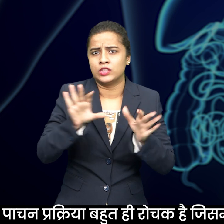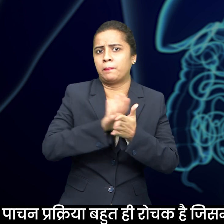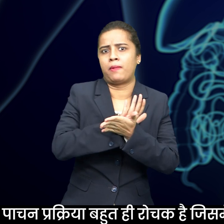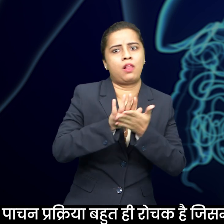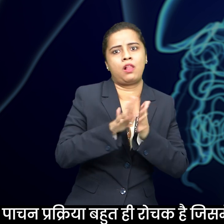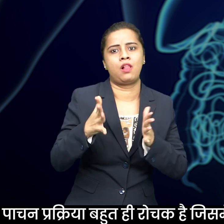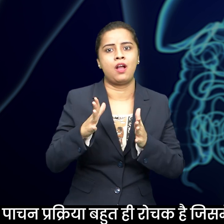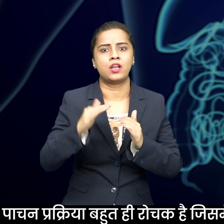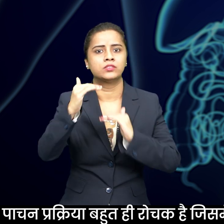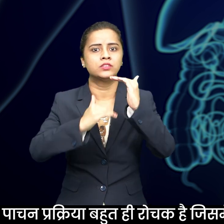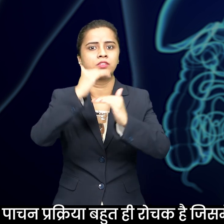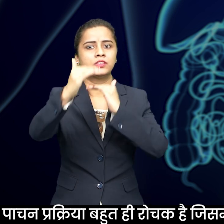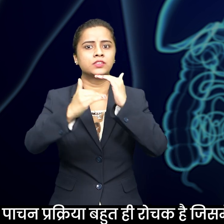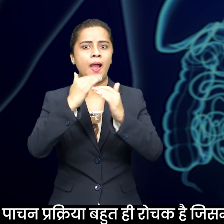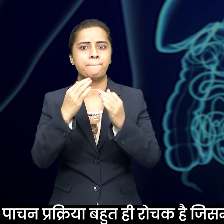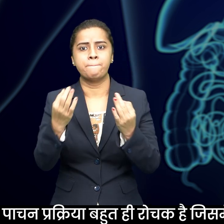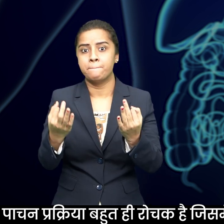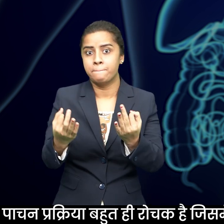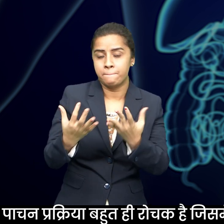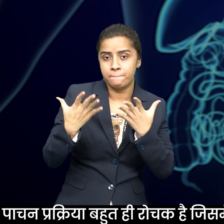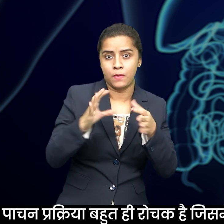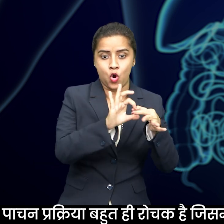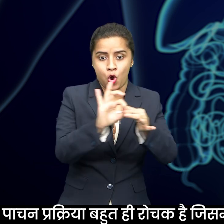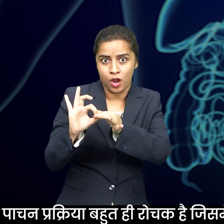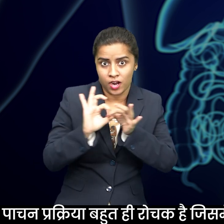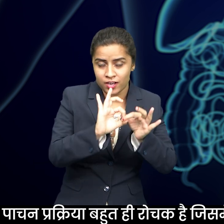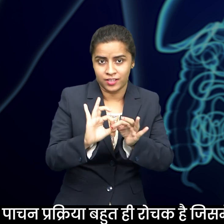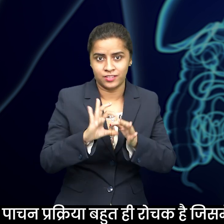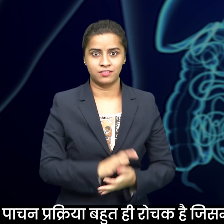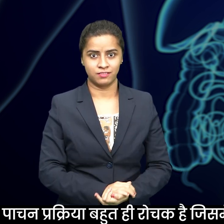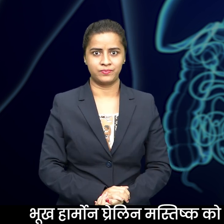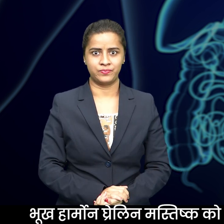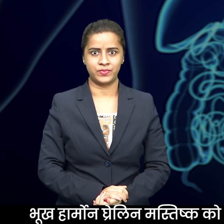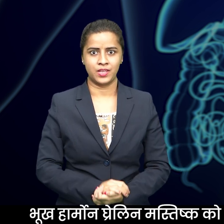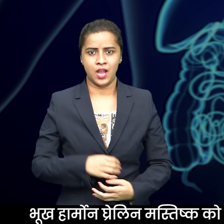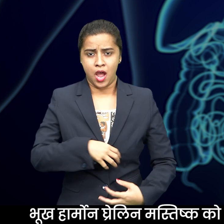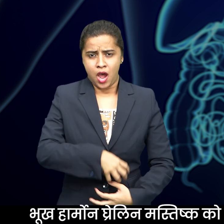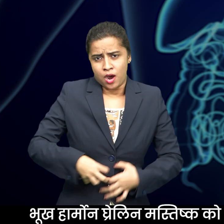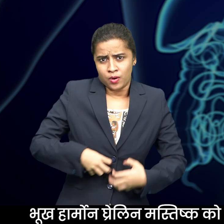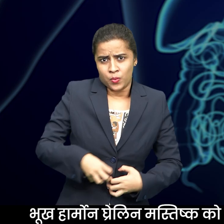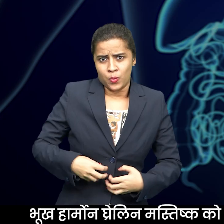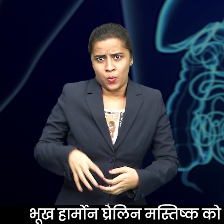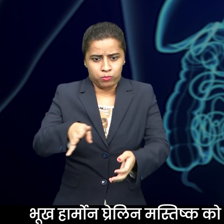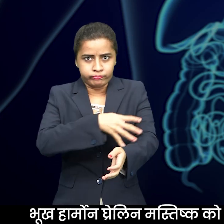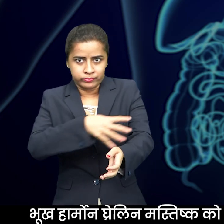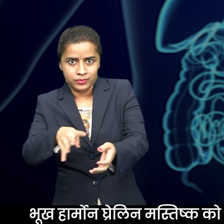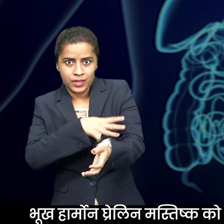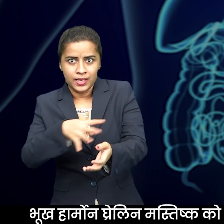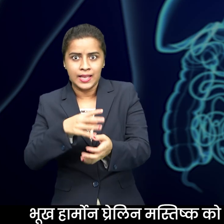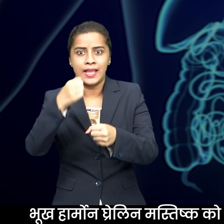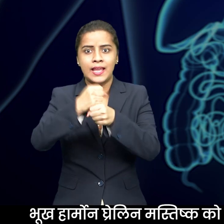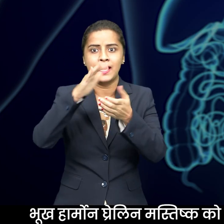और उत्कृष्ट एकीकरण शामिल है। भूख हार्मोन